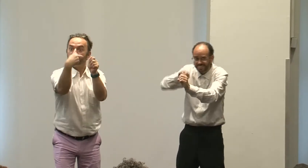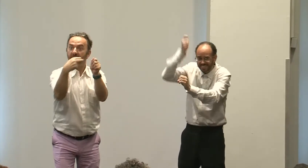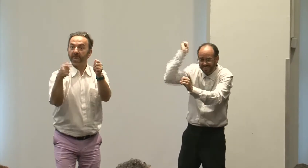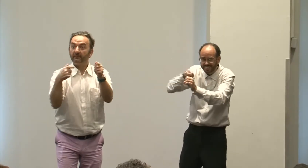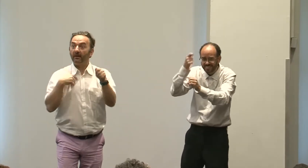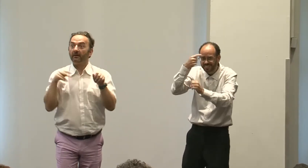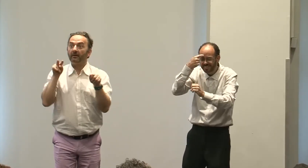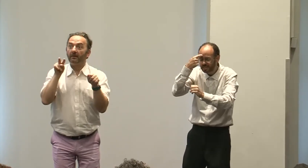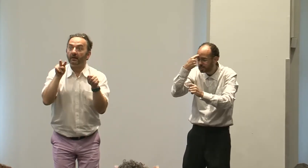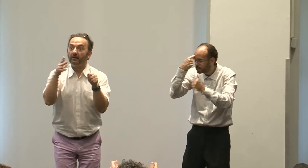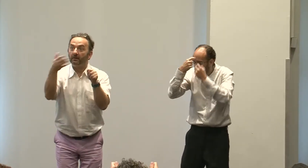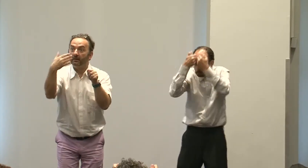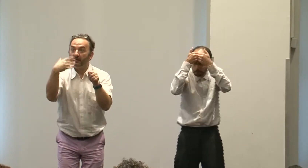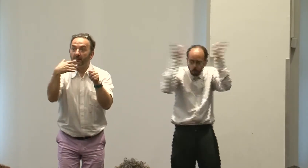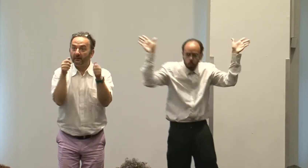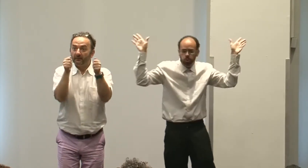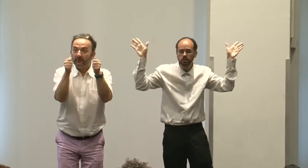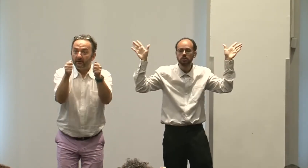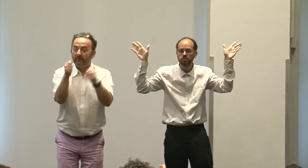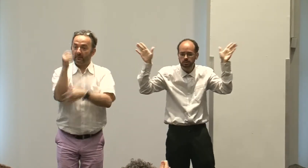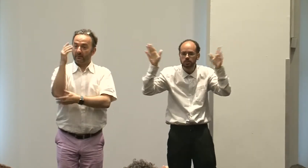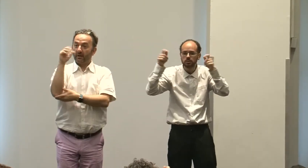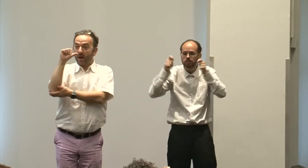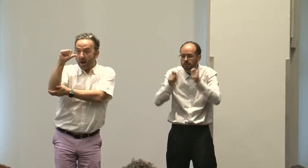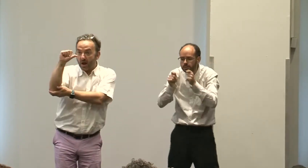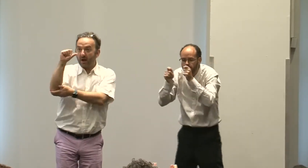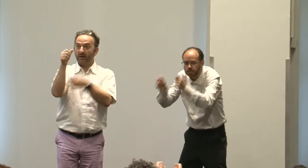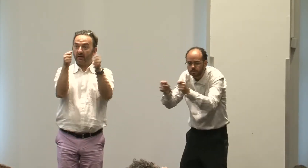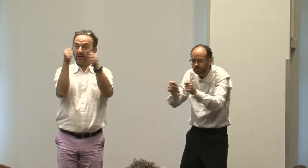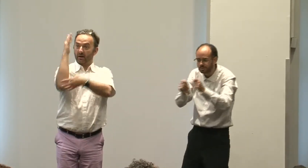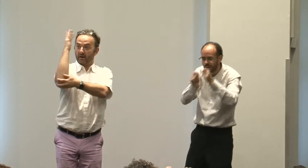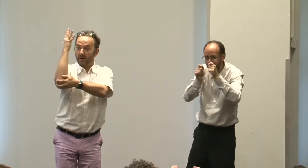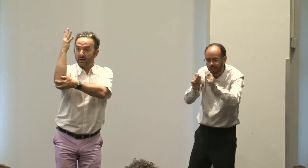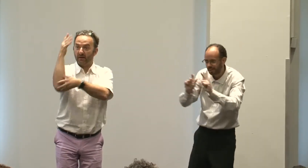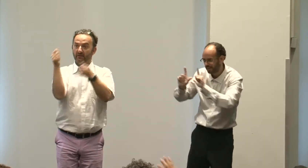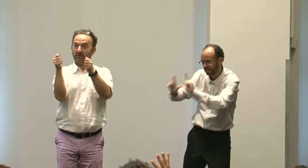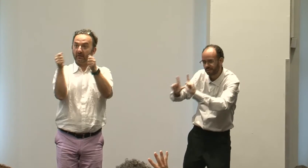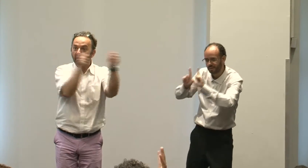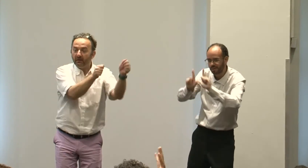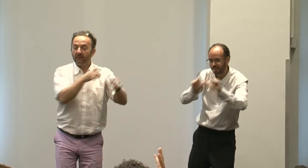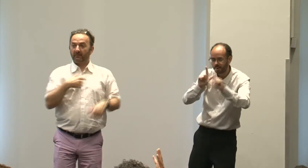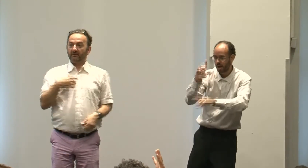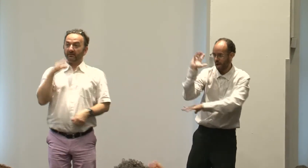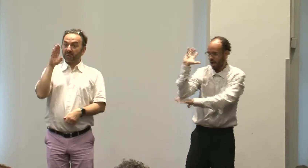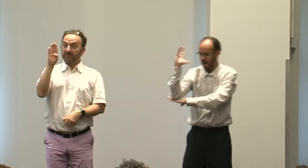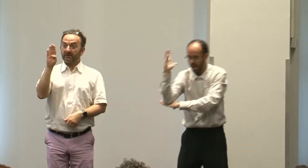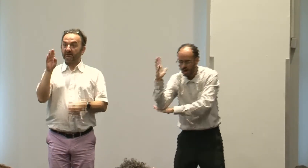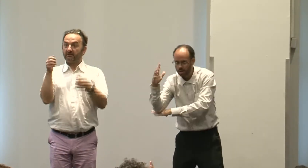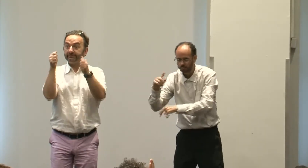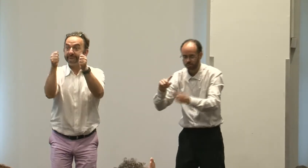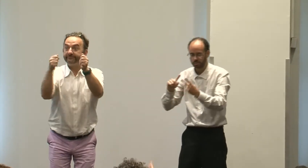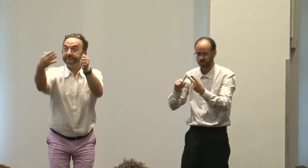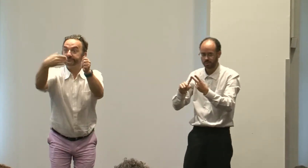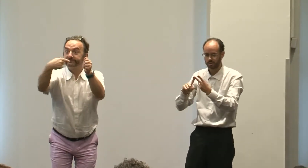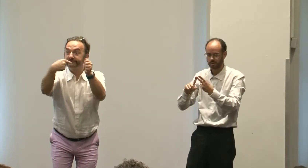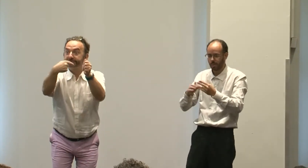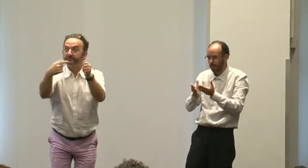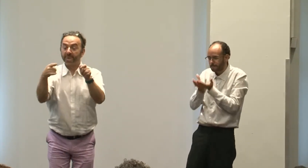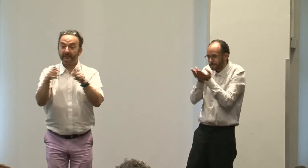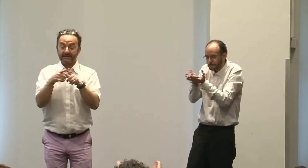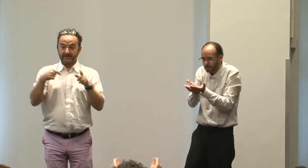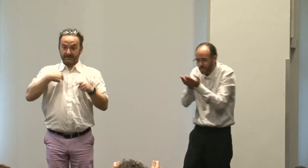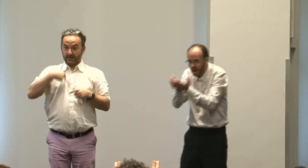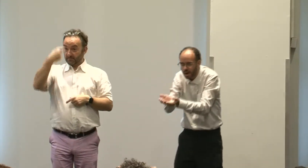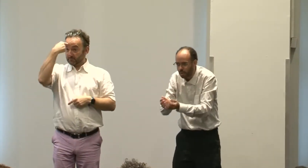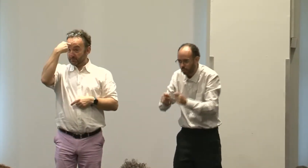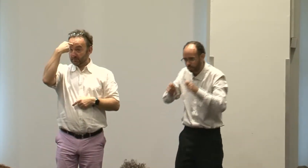me mostrava um quadro, e esse quadro me ajudou a aprender, abriu a minha mente. Um quadro com